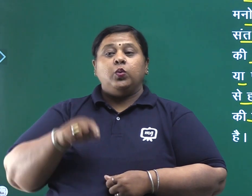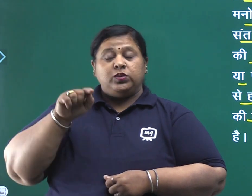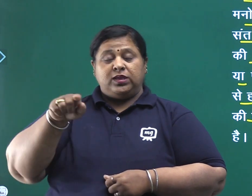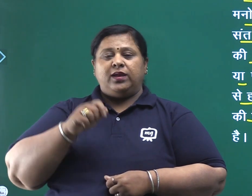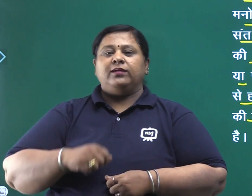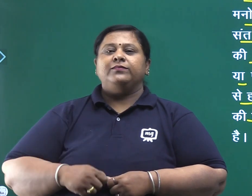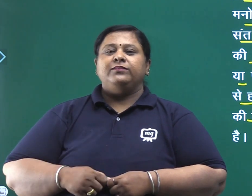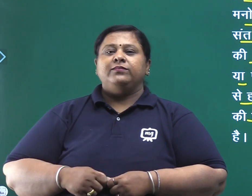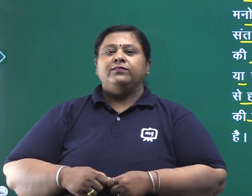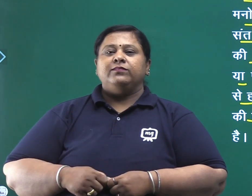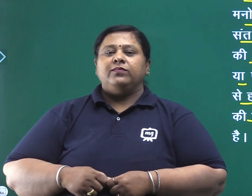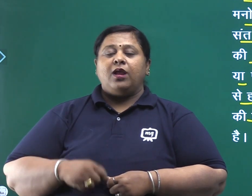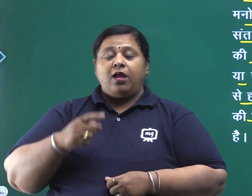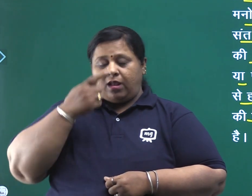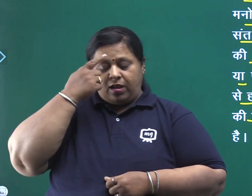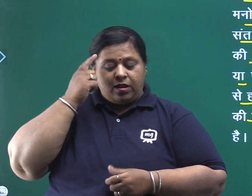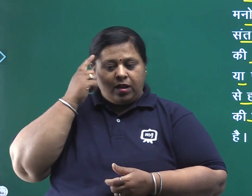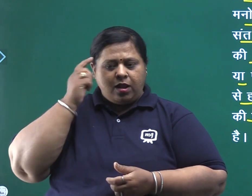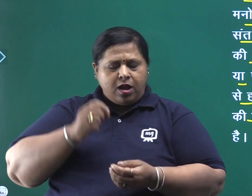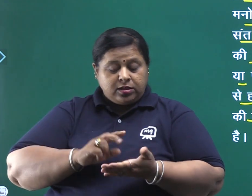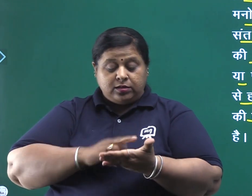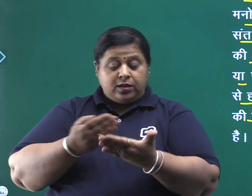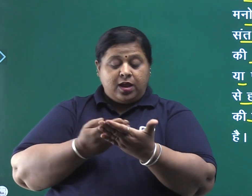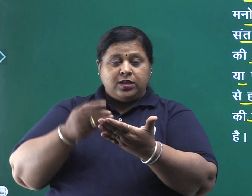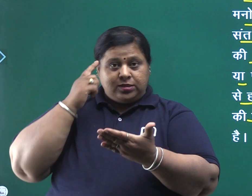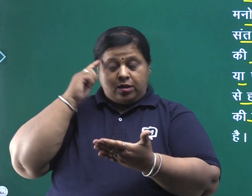उसके ज्ञान से